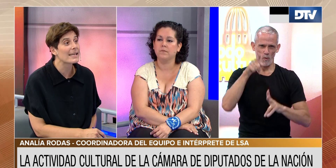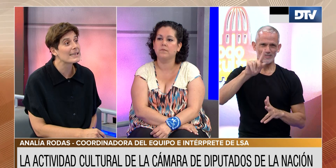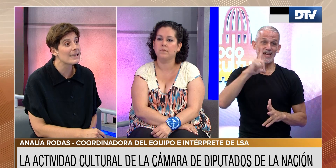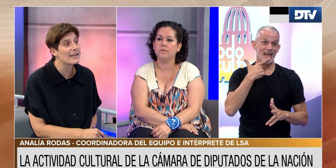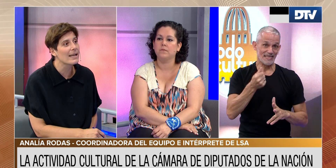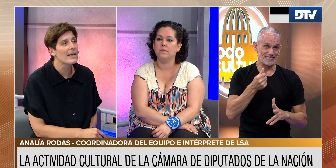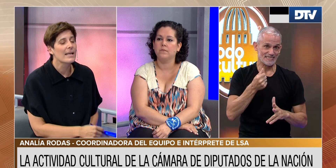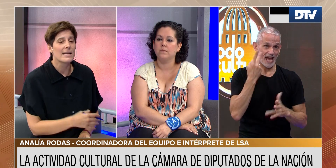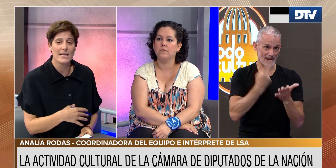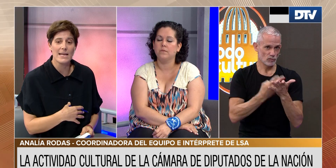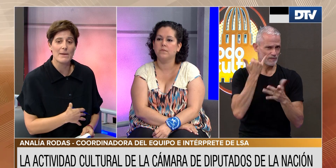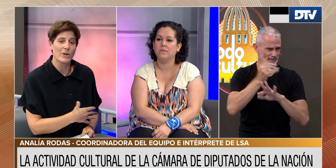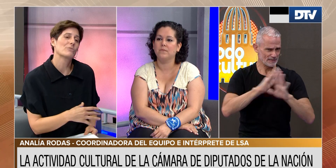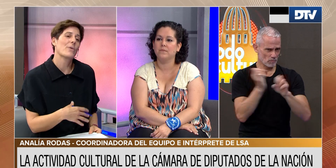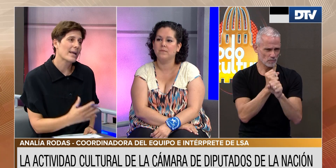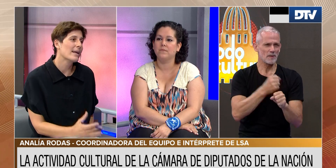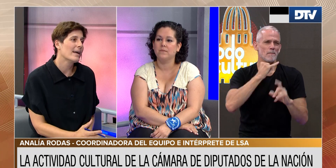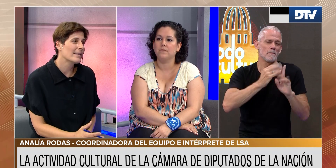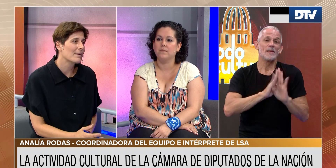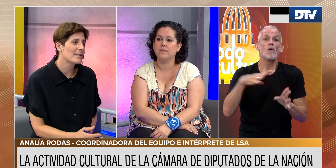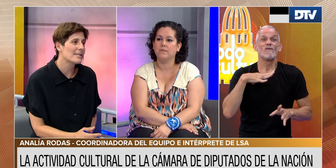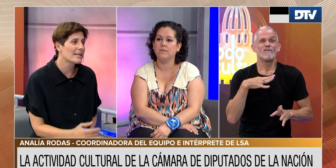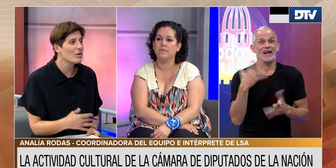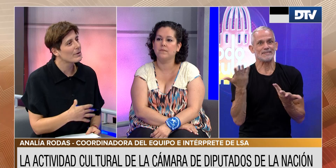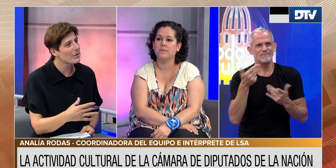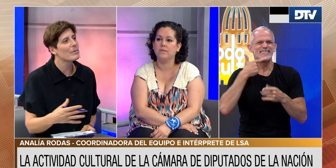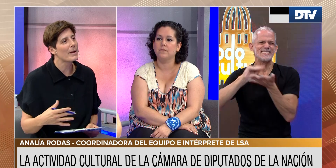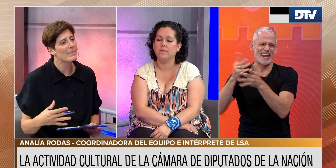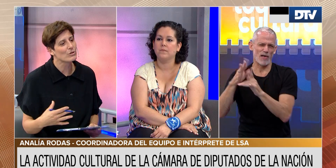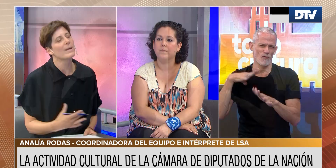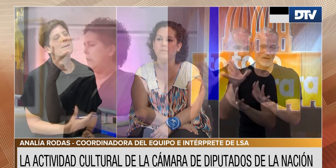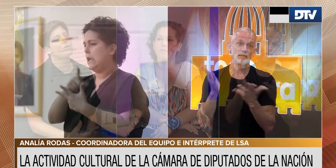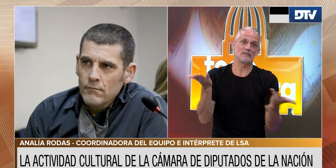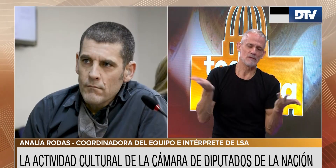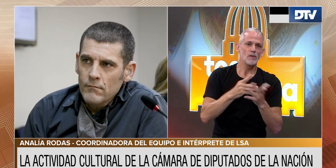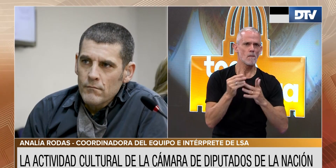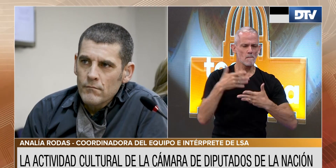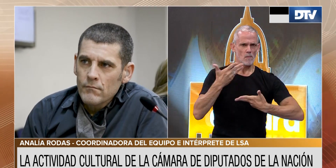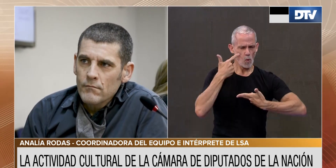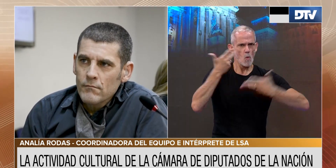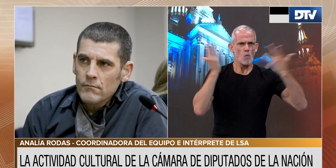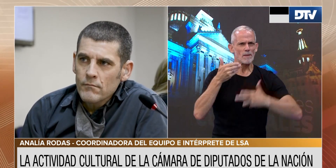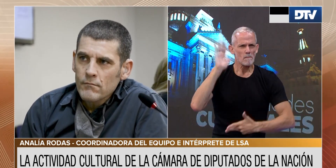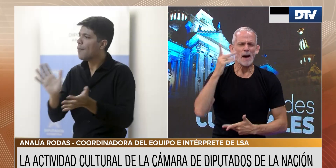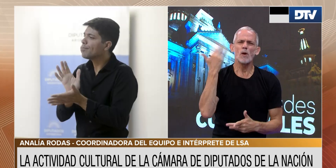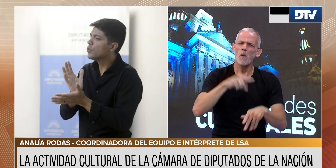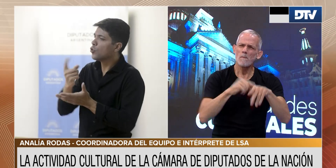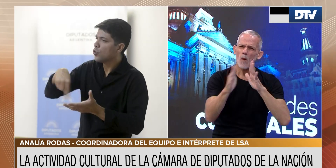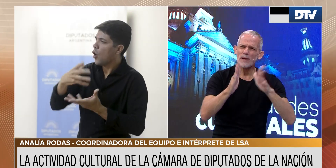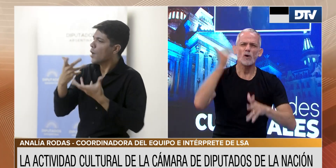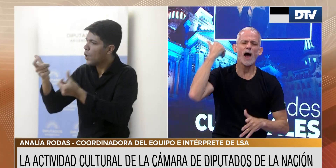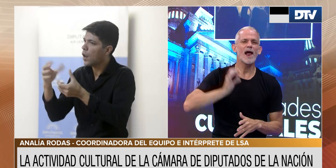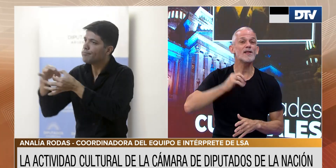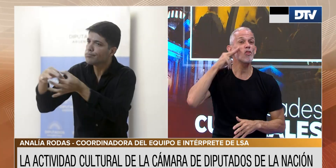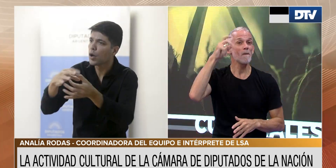señas argentina. Y bueno, todavía queda el trámite en el Senado, pero empezó a tomar mayor visibilidad. Pero hubo otro momento allá por el